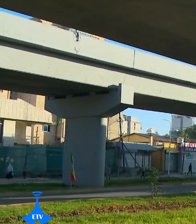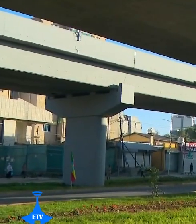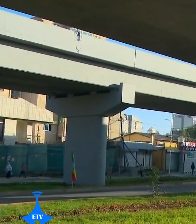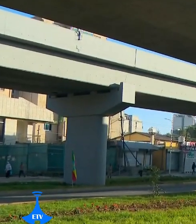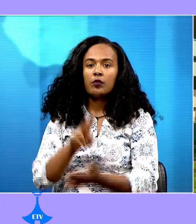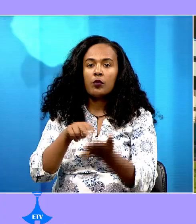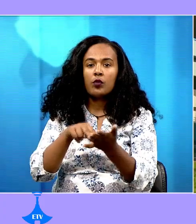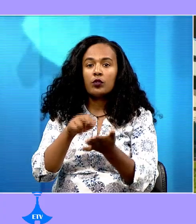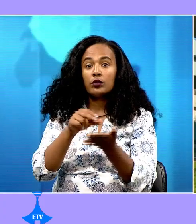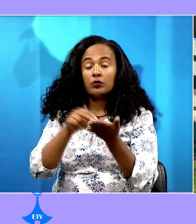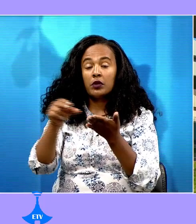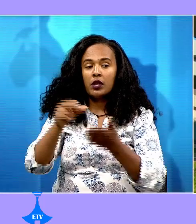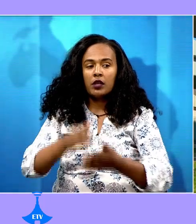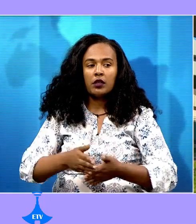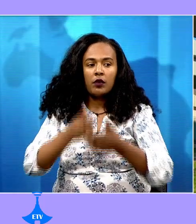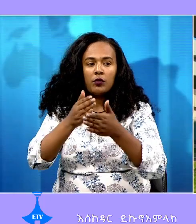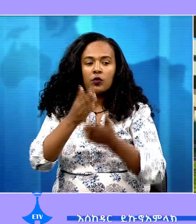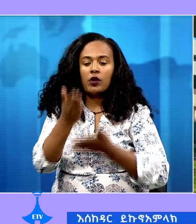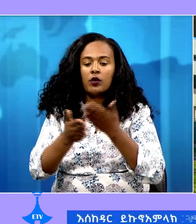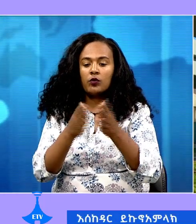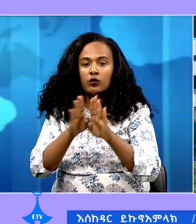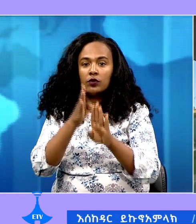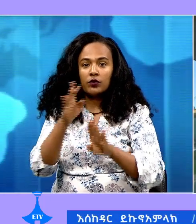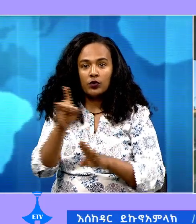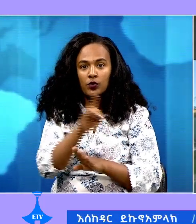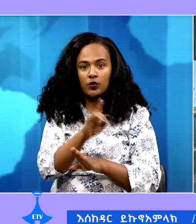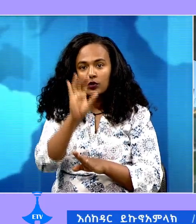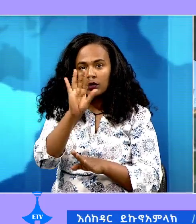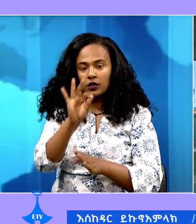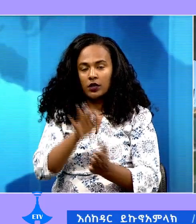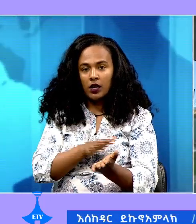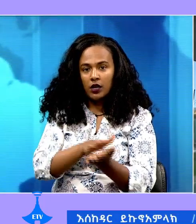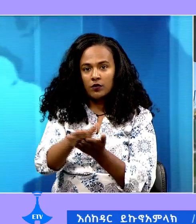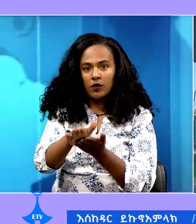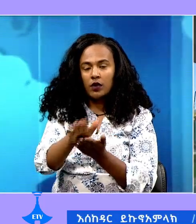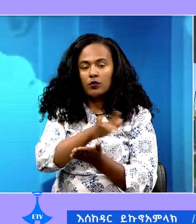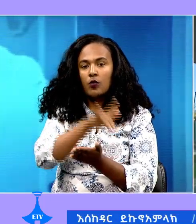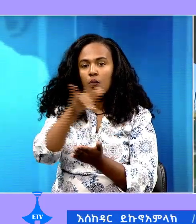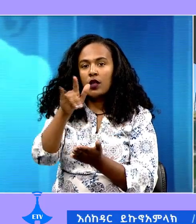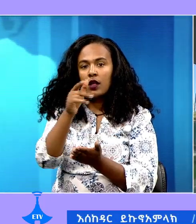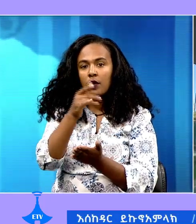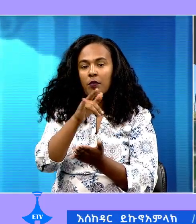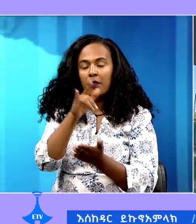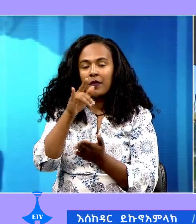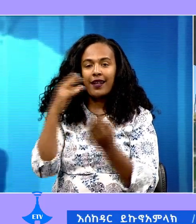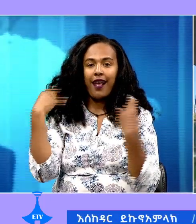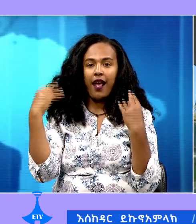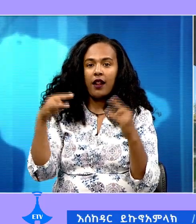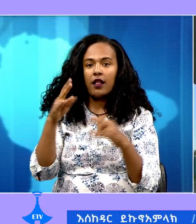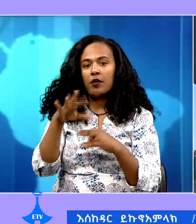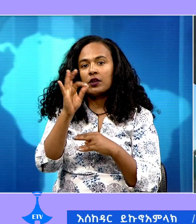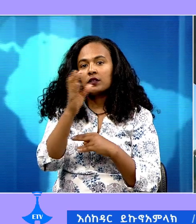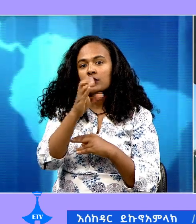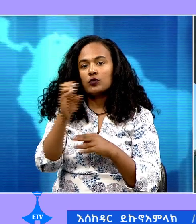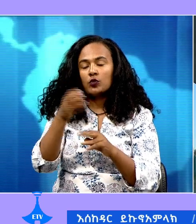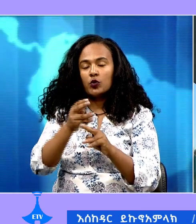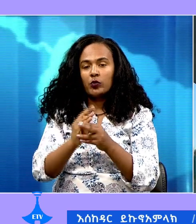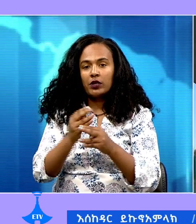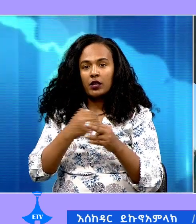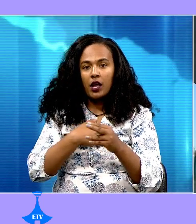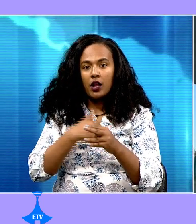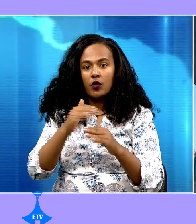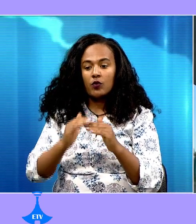በሁለት ቢሊዮን ብር ወጪ ተገንብተው ለአገልግሎት ክፍት ከሆኑ 9 አስፋልት ፕሮጀክቶች አንዱ በቦሌ ሚካኤል አካባቢ የሚገኘው 600 ሜትር ዝመት ያለው